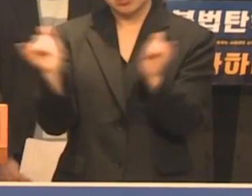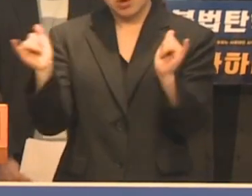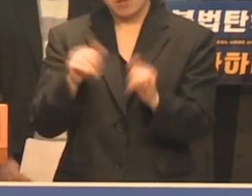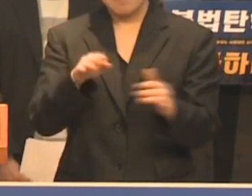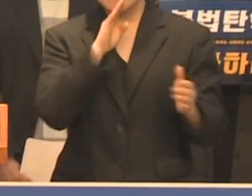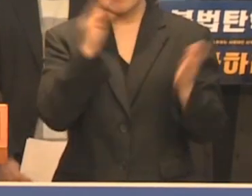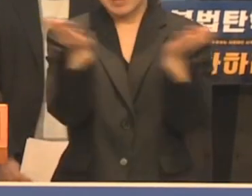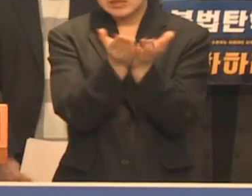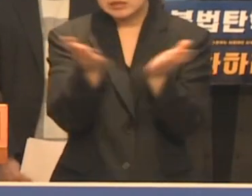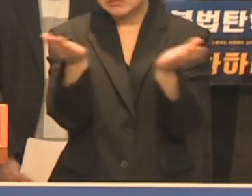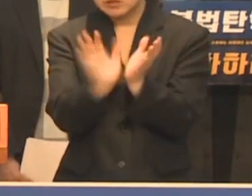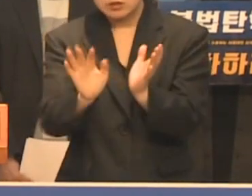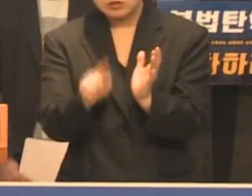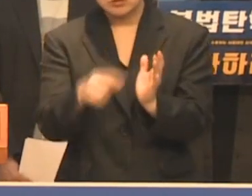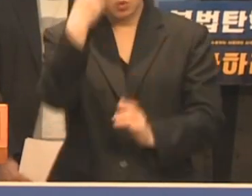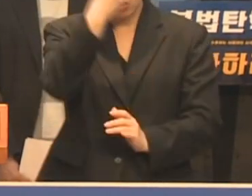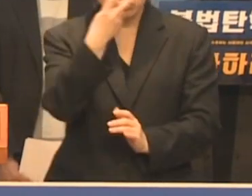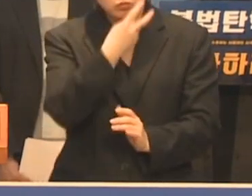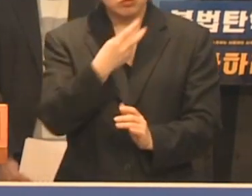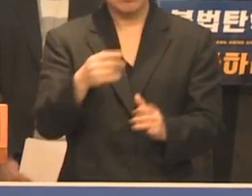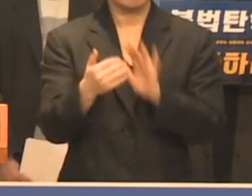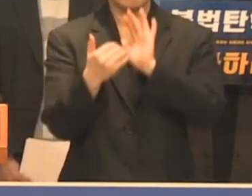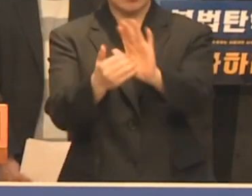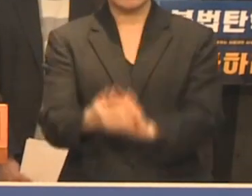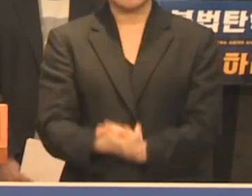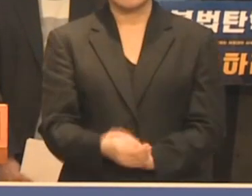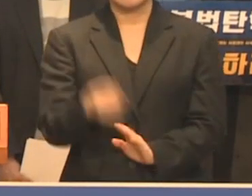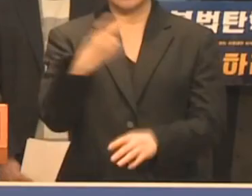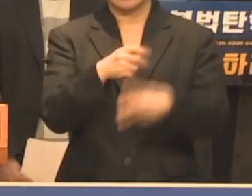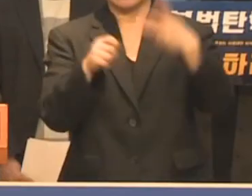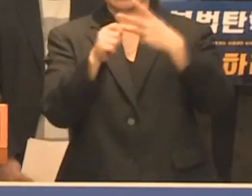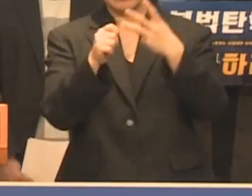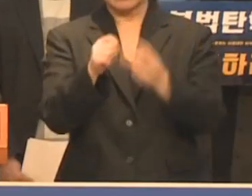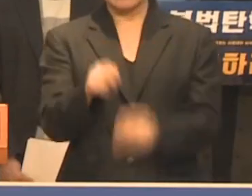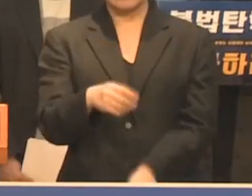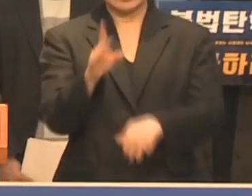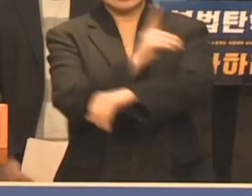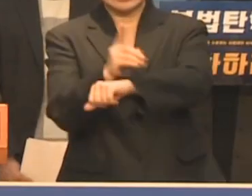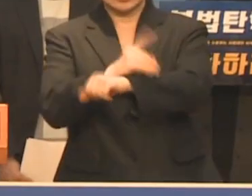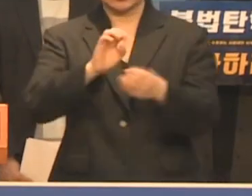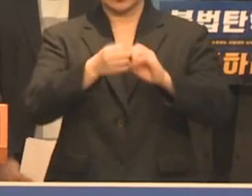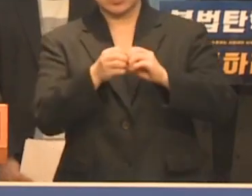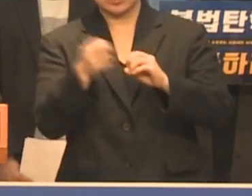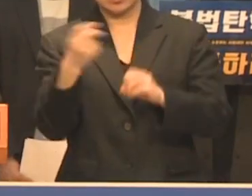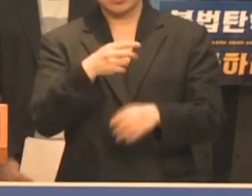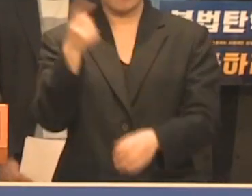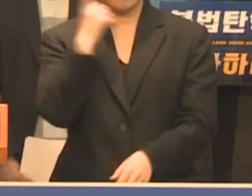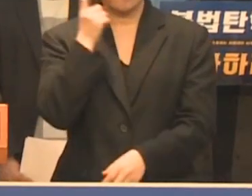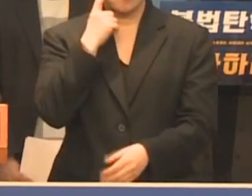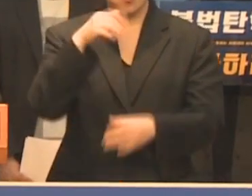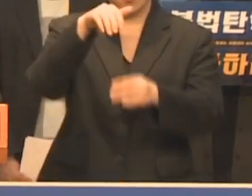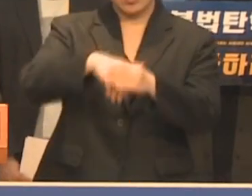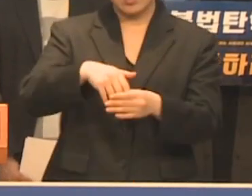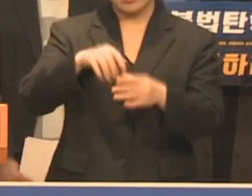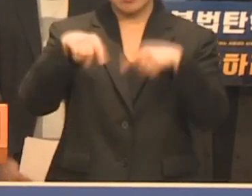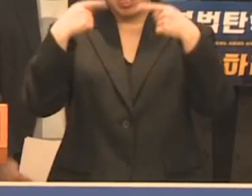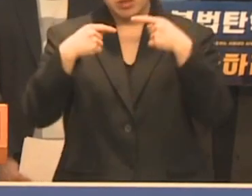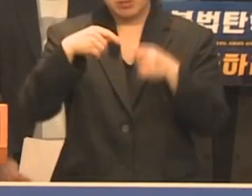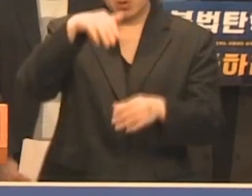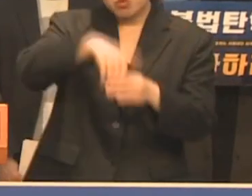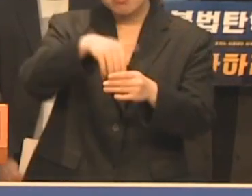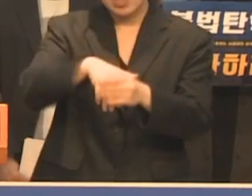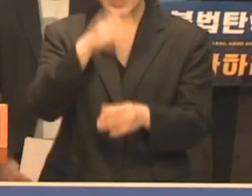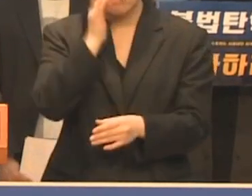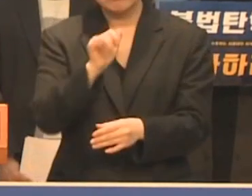거부했습니다. 셋째, 부정선거는 거대한 세력 없이 불가능하다는 것입니다. 디지털 조작과 가짜투표지 조작 가짜 투표지 투입 같은 방식으로